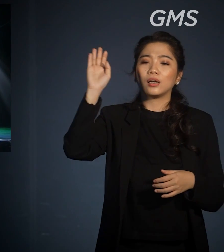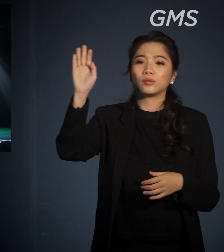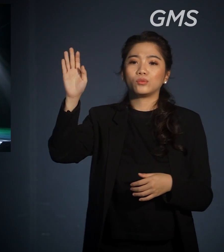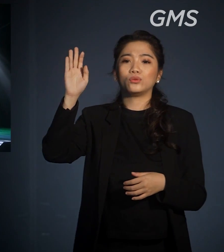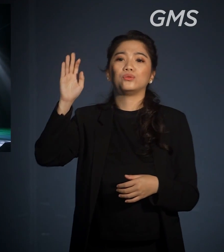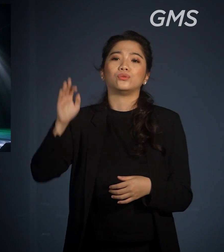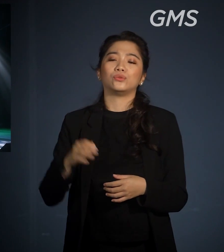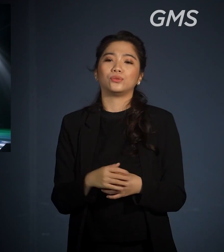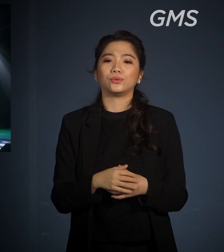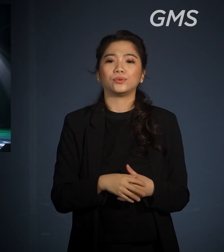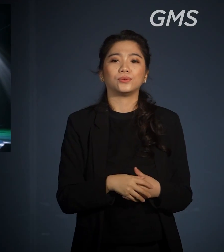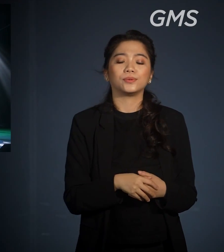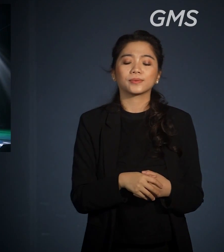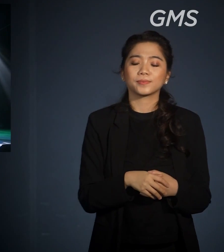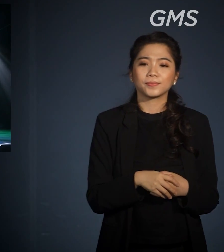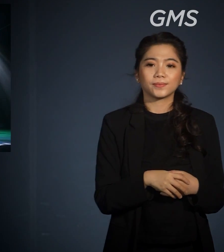hadirat-Mu.